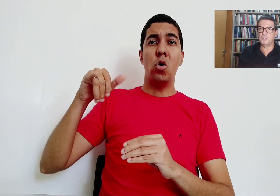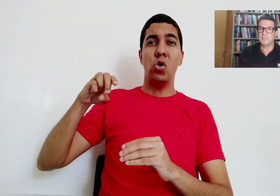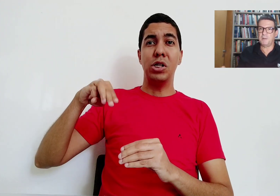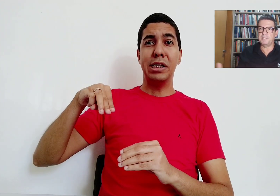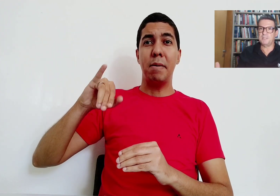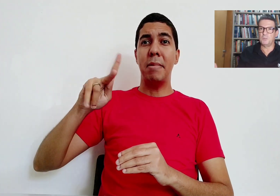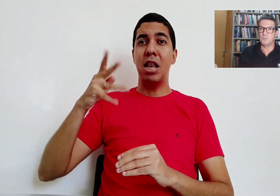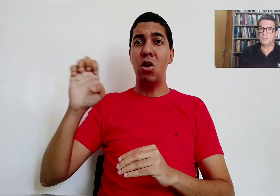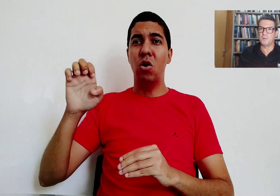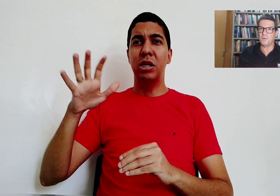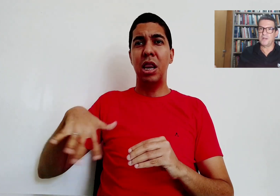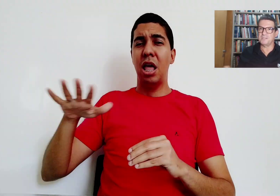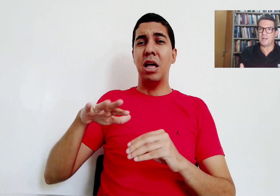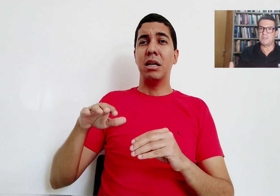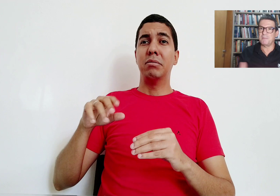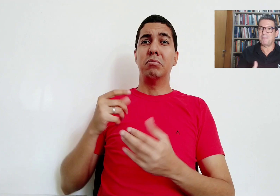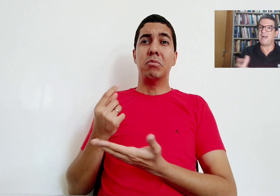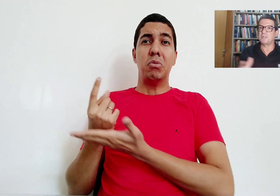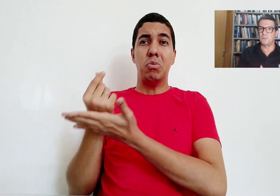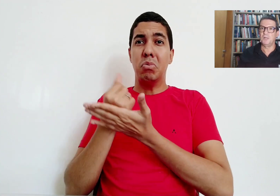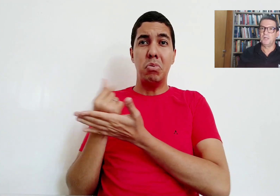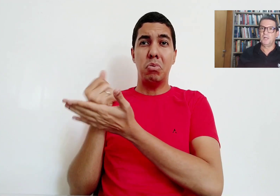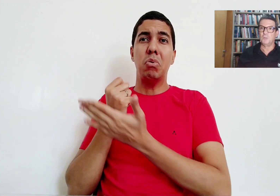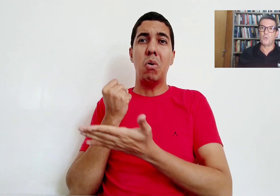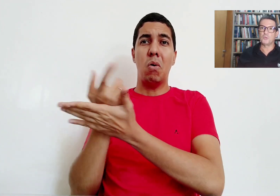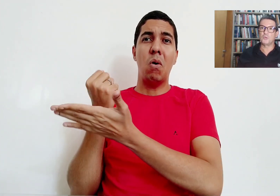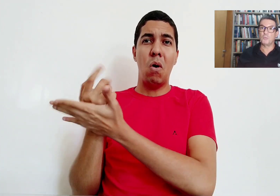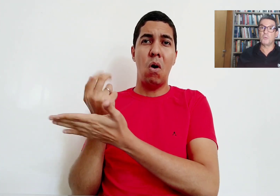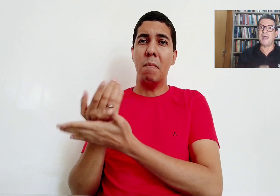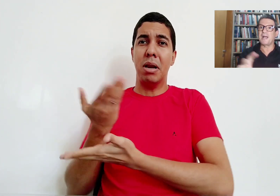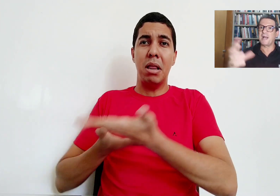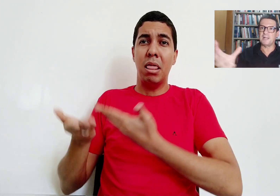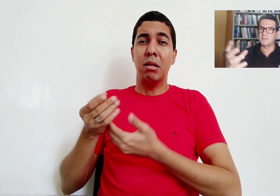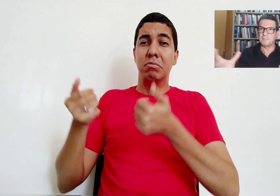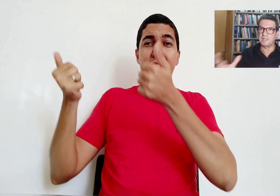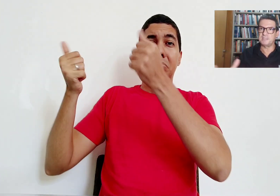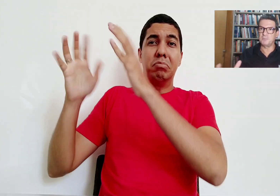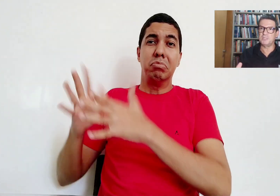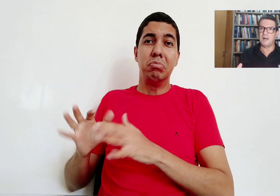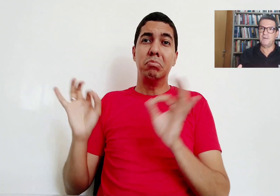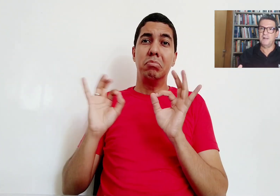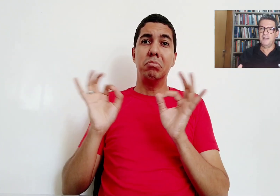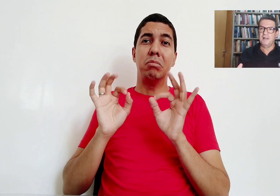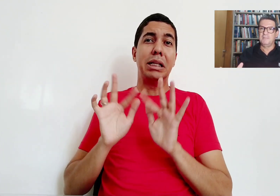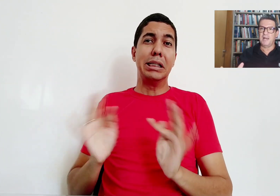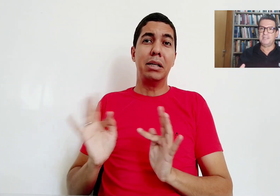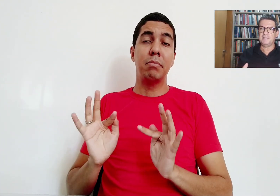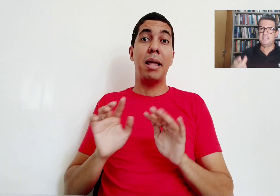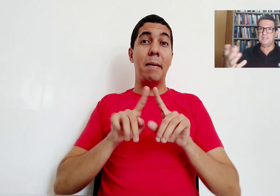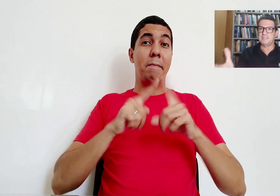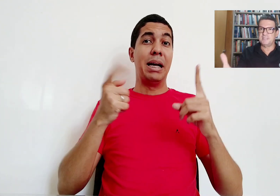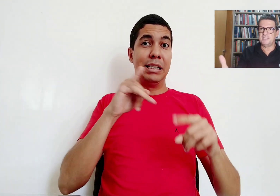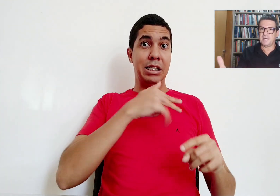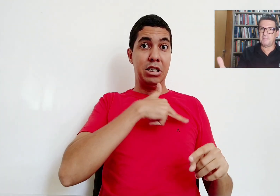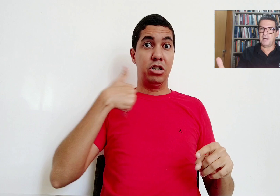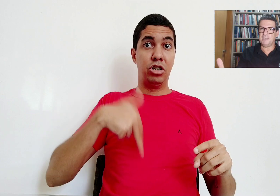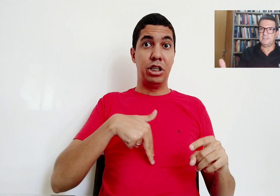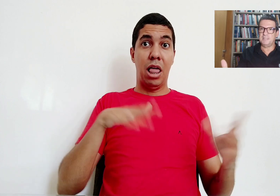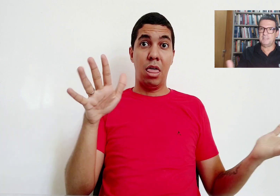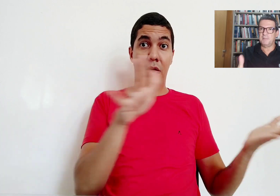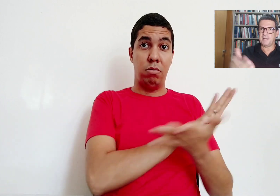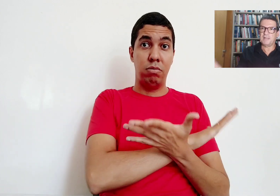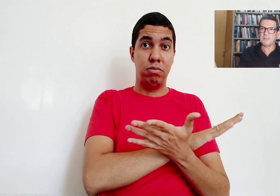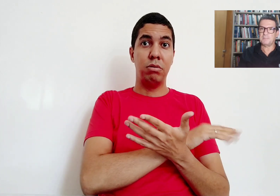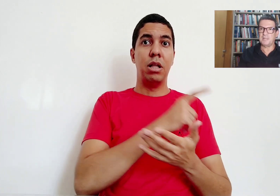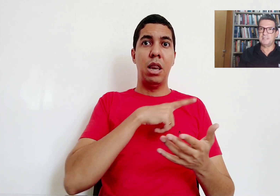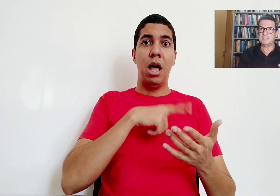de pessoas desaparecendo no mundo não iam causar um impacto do consumo no mercado capitalista mundial, mas se a China acabasse,